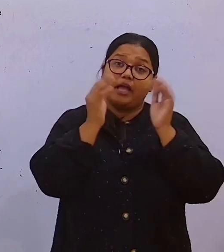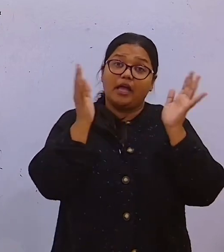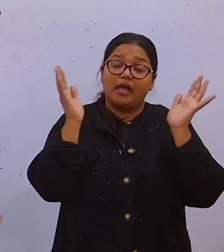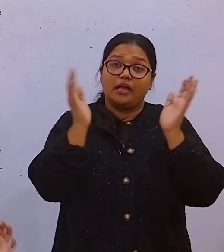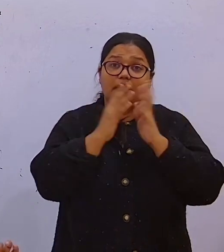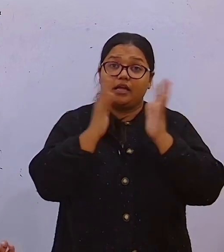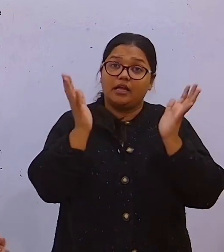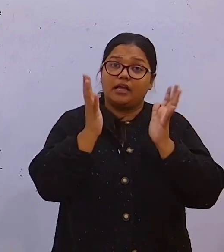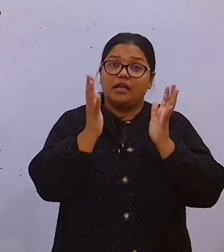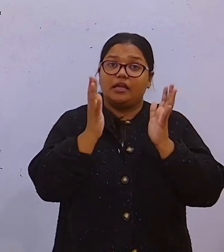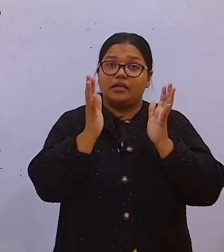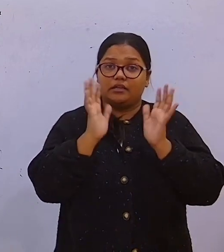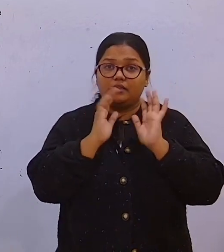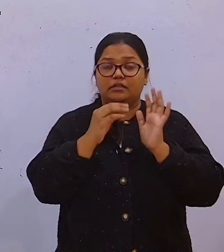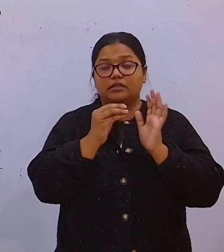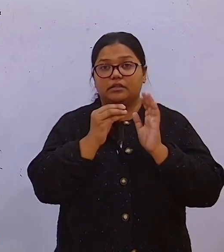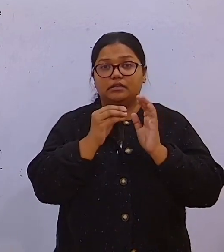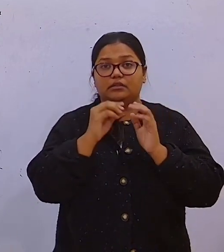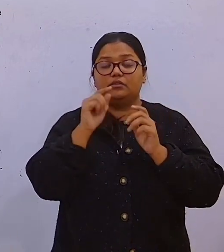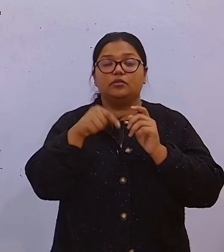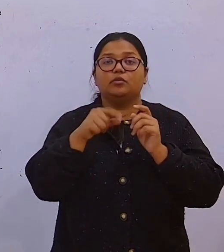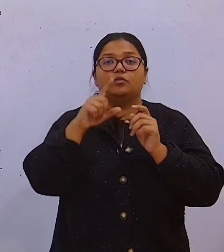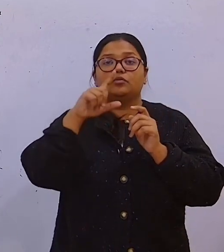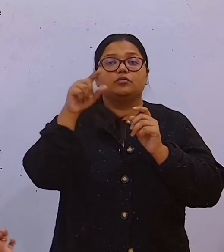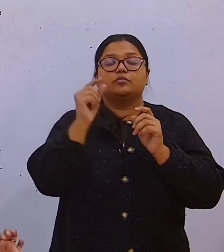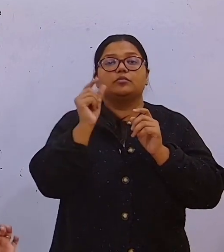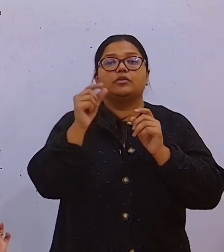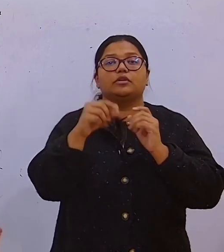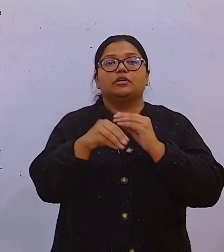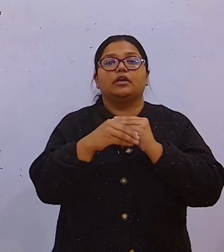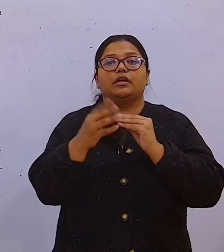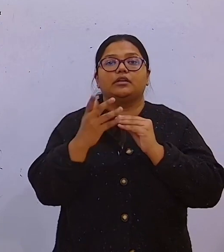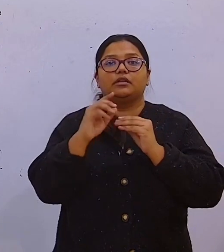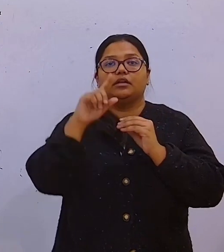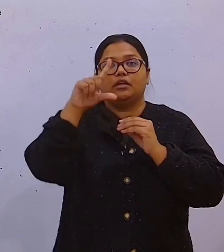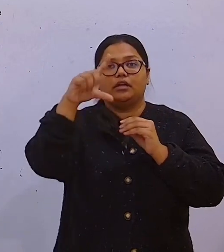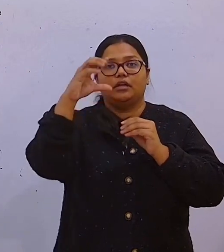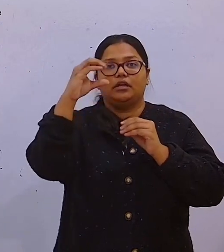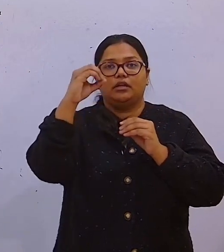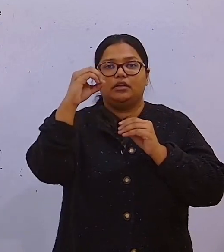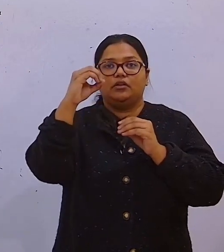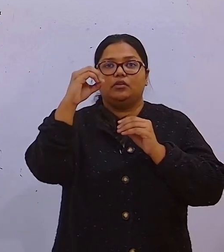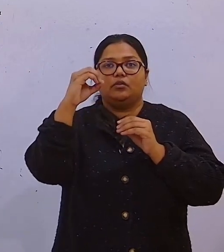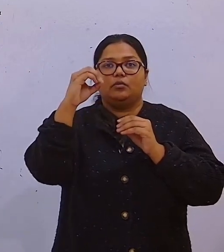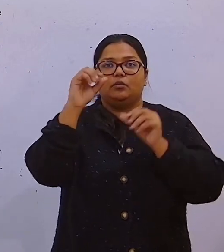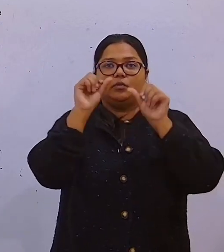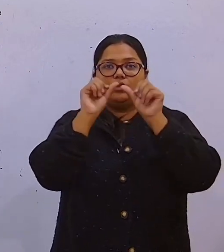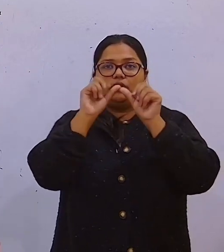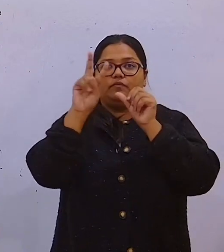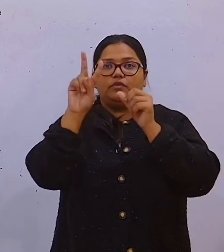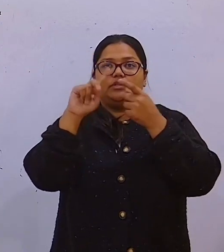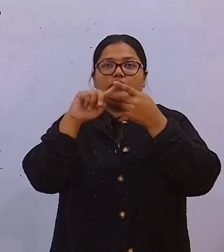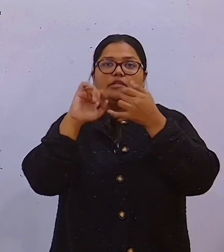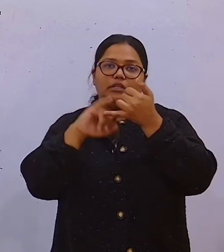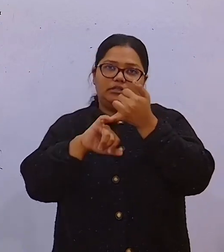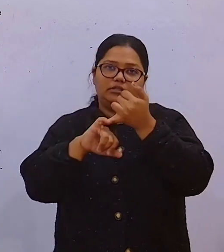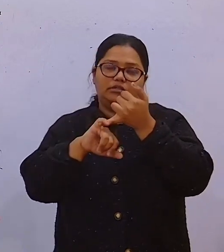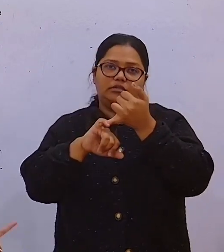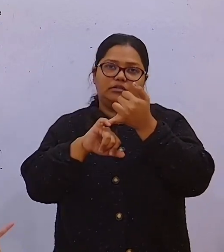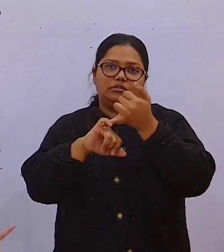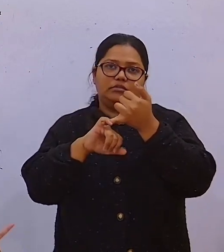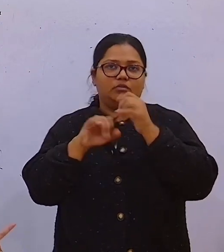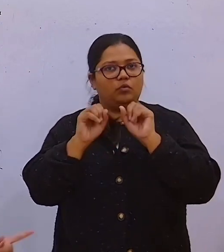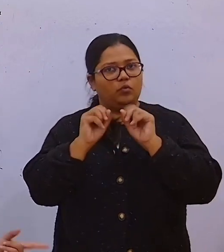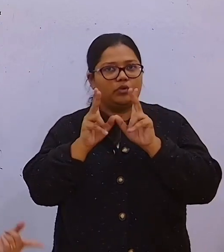तो अ लव्स ऑफ और अ पीसेस ऑफ, समझ में आया, पीसेस ऑफ और लव्स ऑफ,